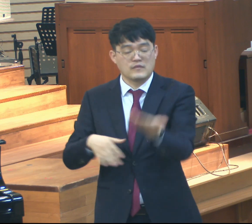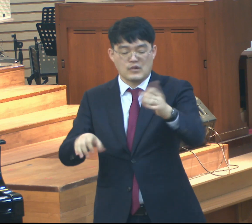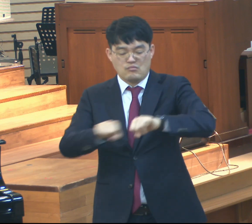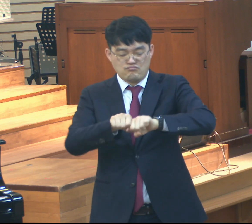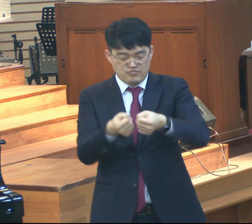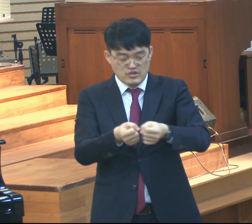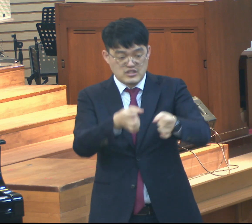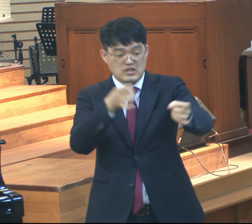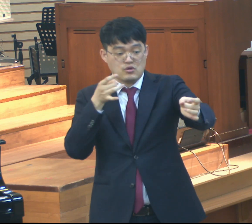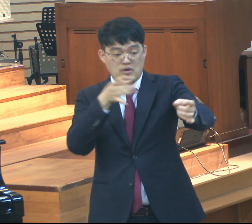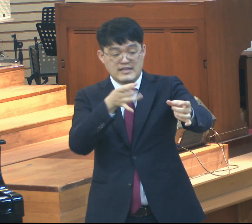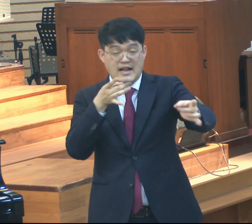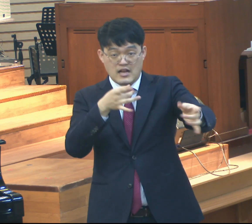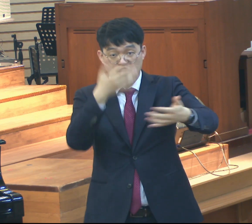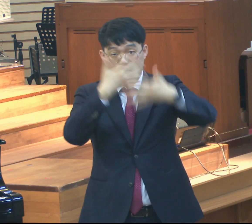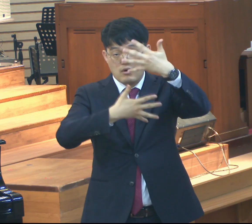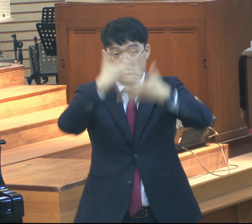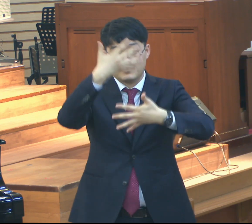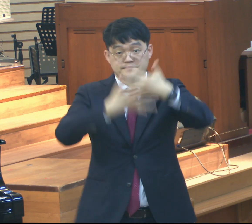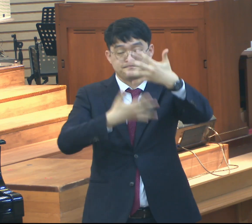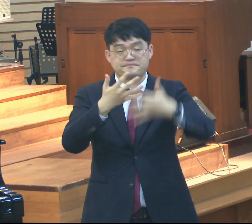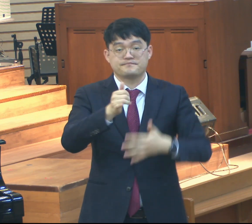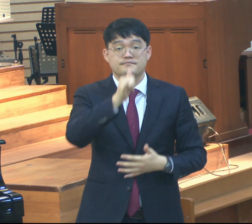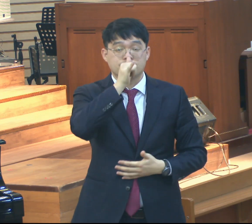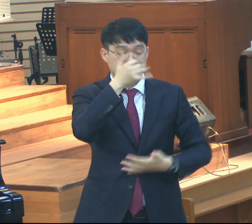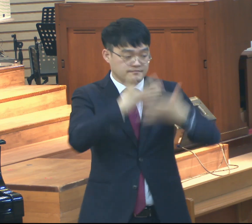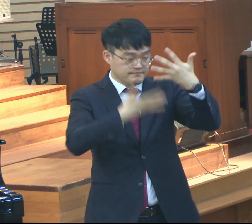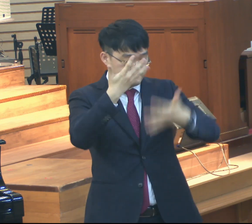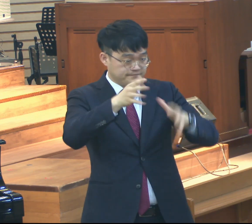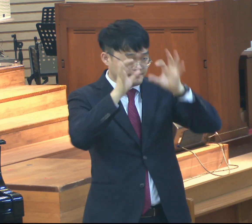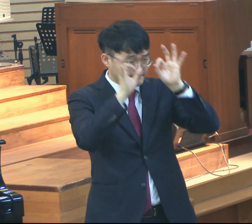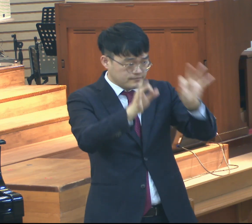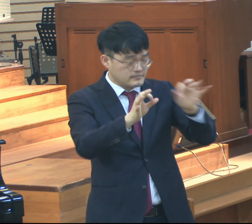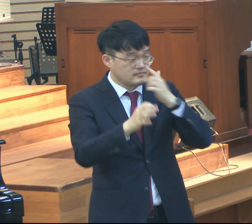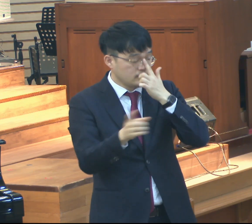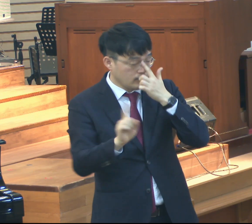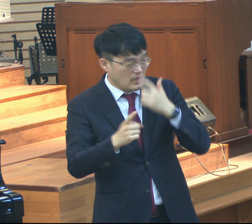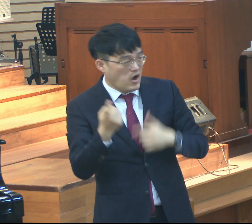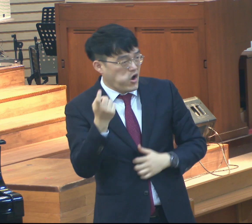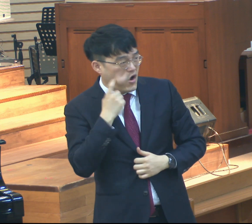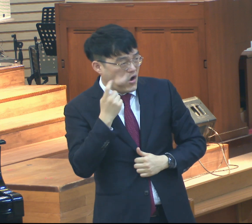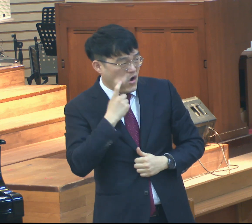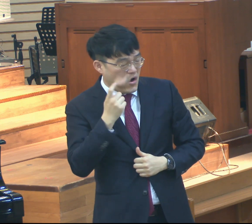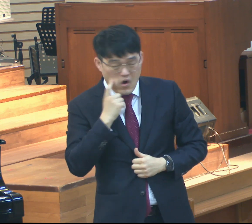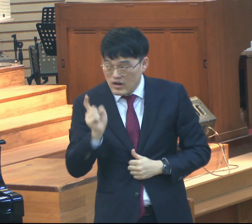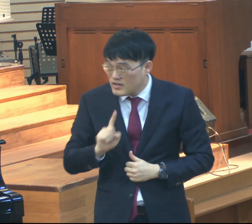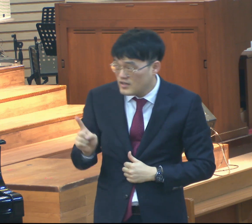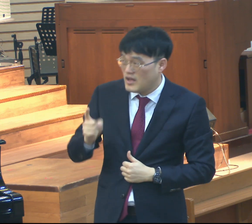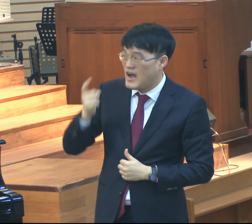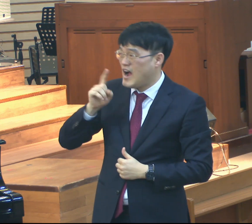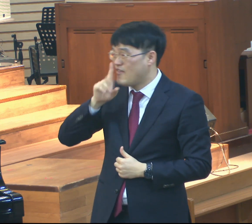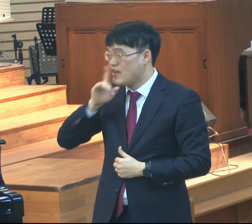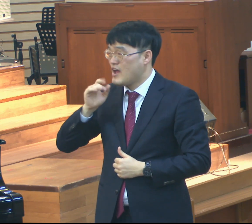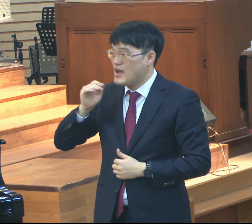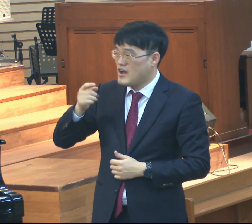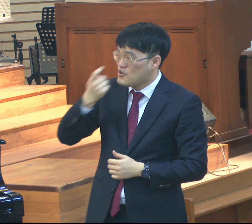영화가 떠오릅니다. 그 영화를 보면 거짓된 것에 항거하고 논리적으로 맞서다가 어느